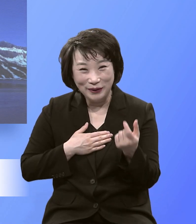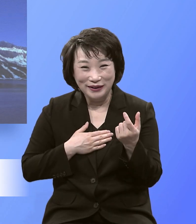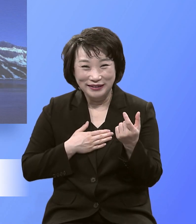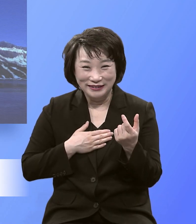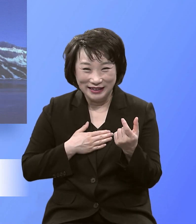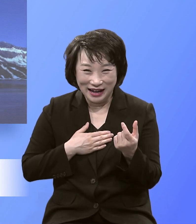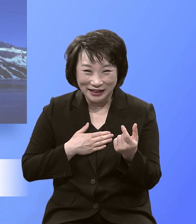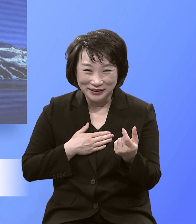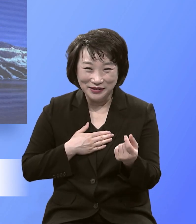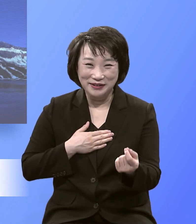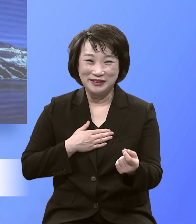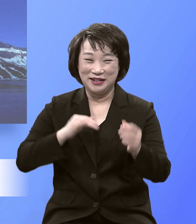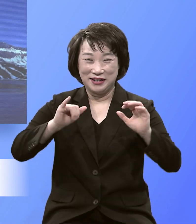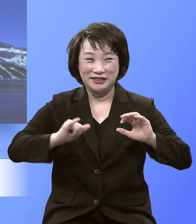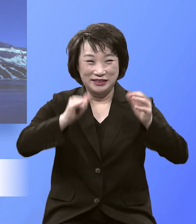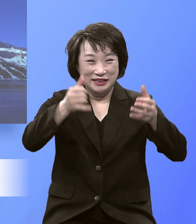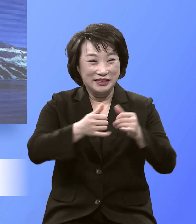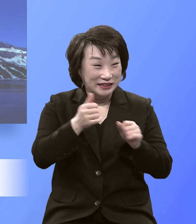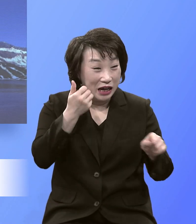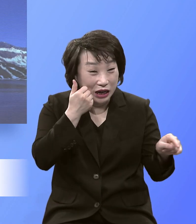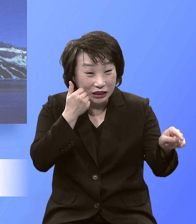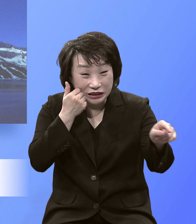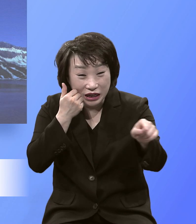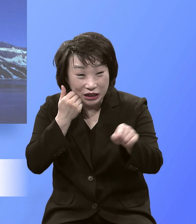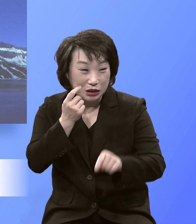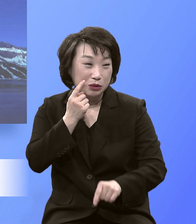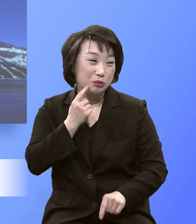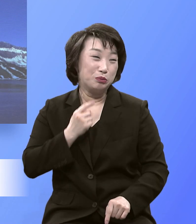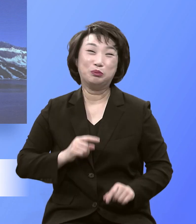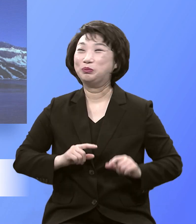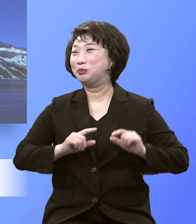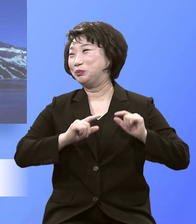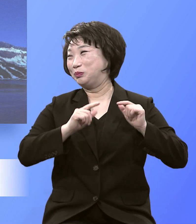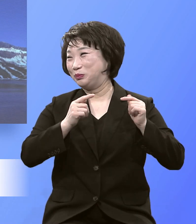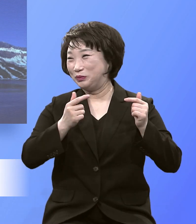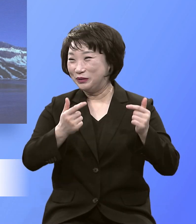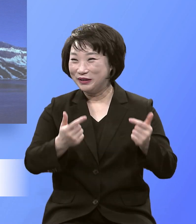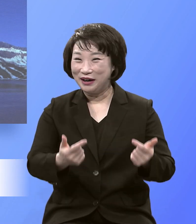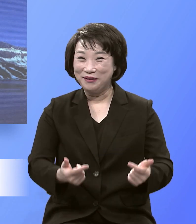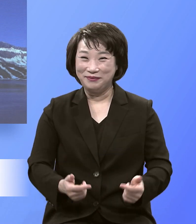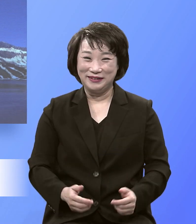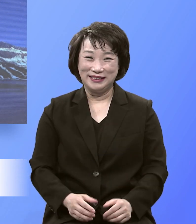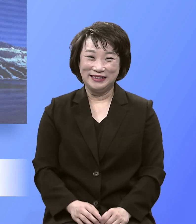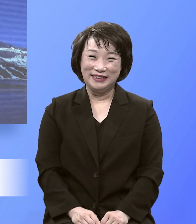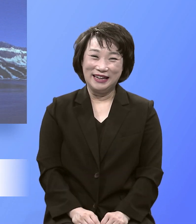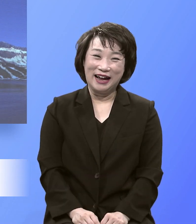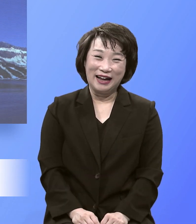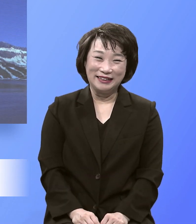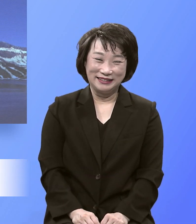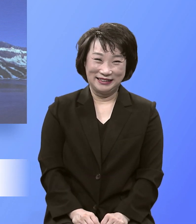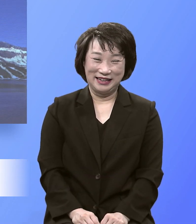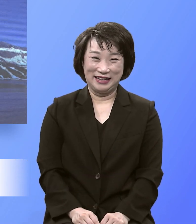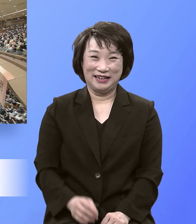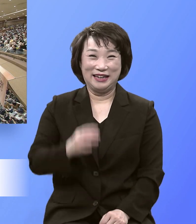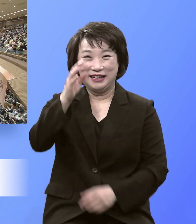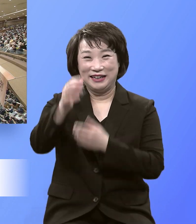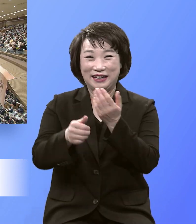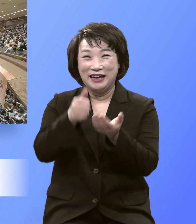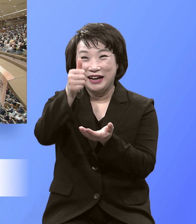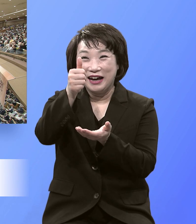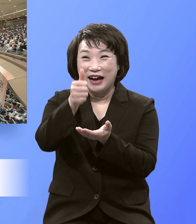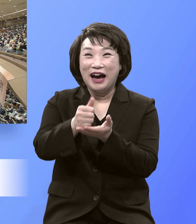아니해도 나도 역시 세상 사람 부럽지